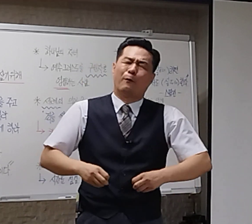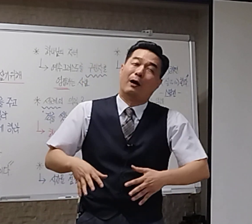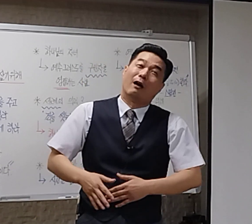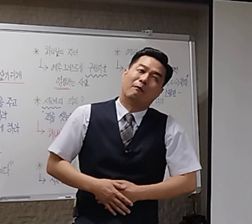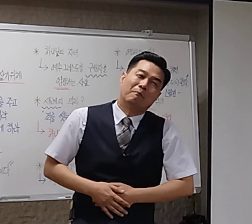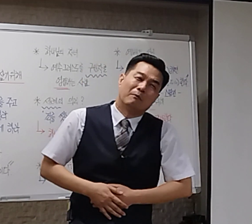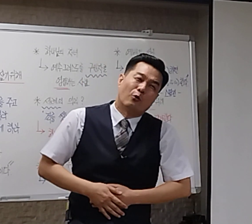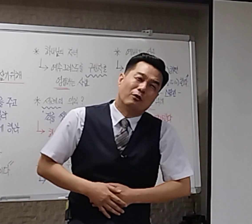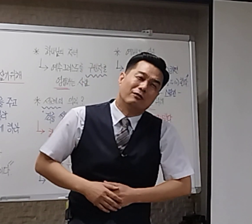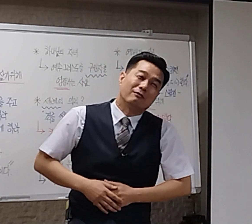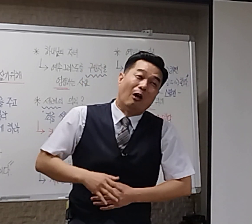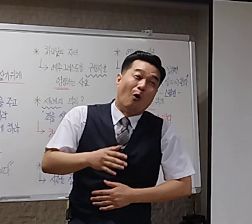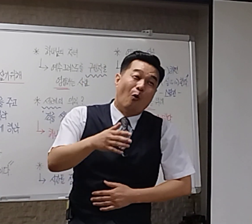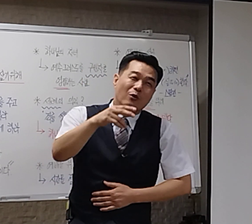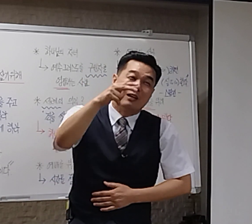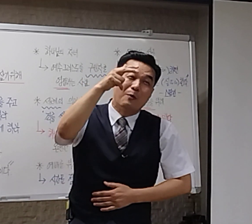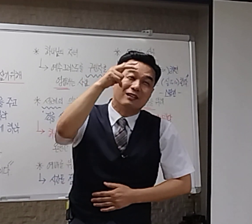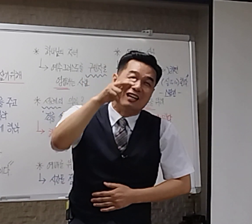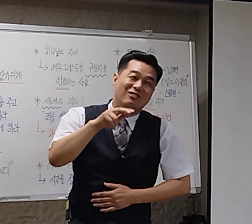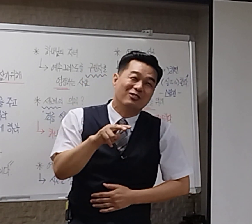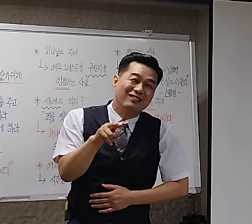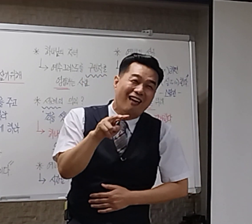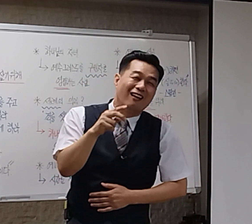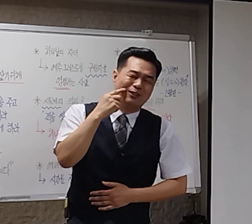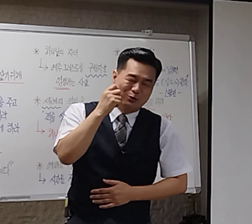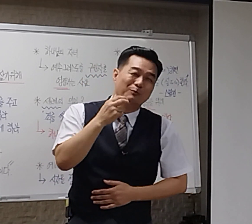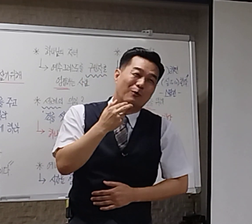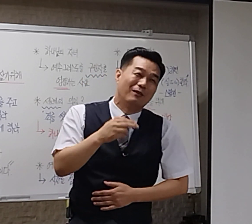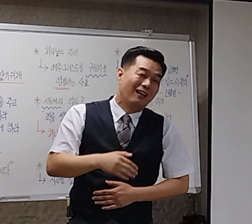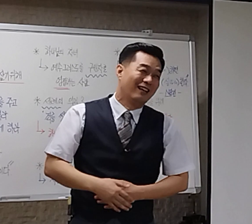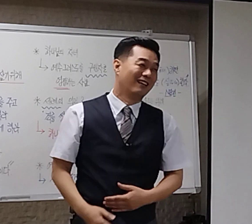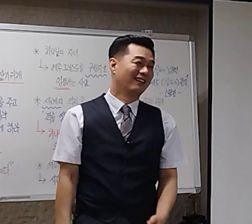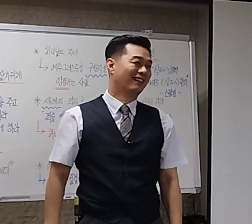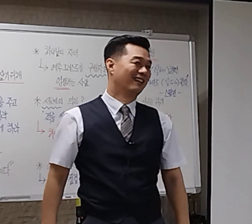배고파 꼬르륵 예배가 잘 드려지네. 없네.